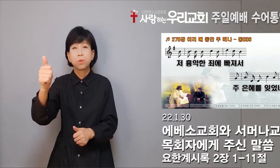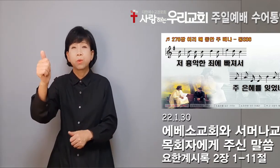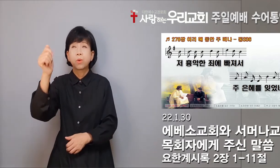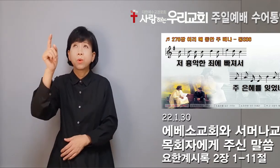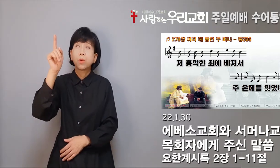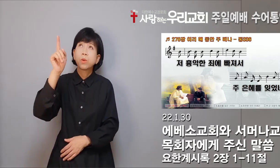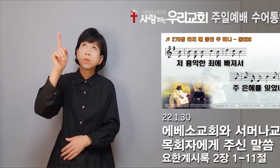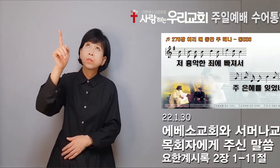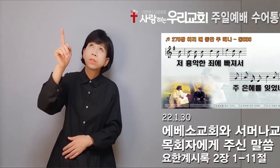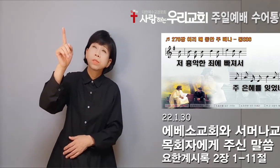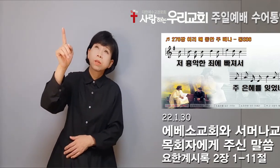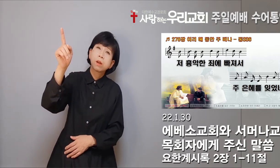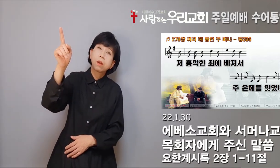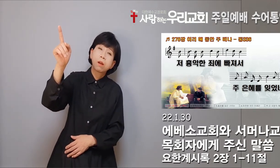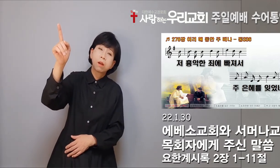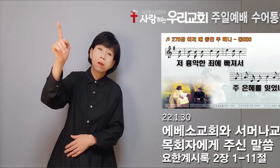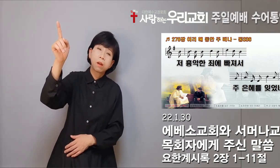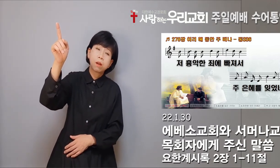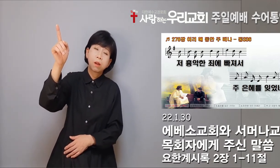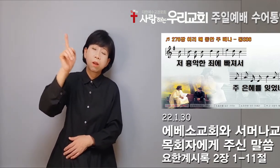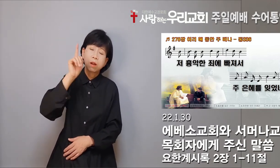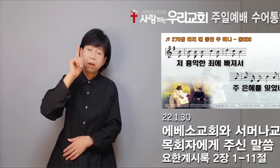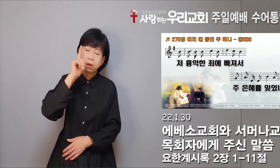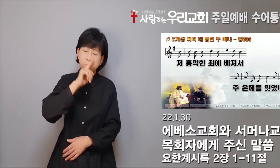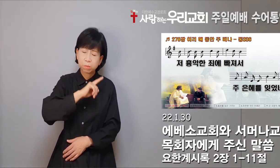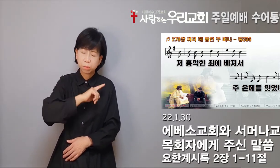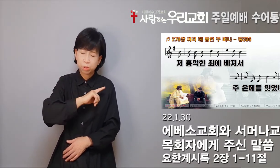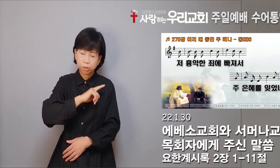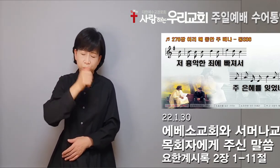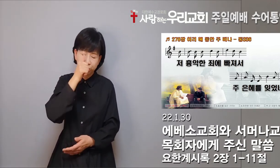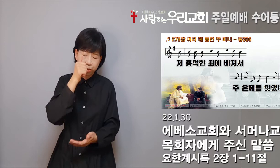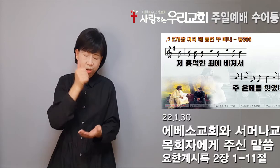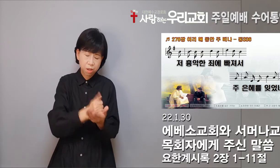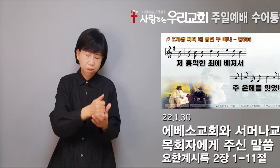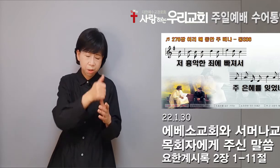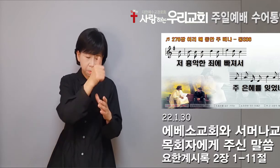저 흉악한 죄에